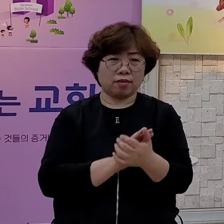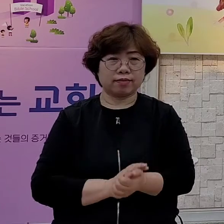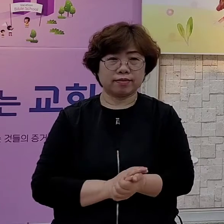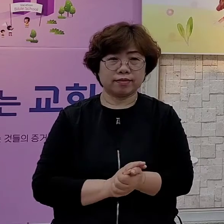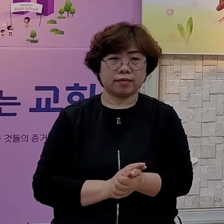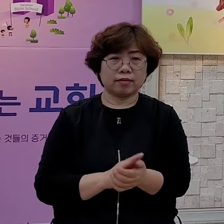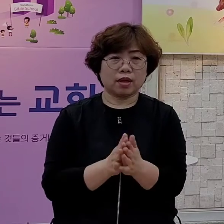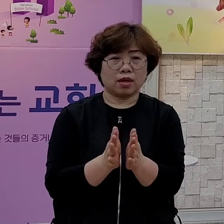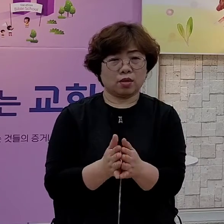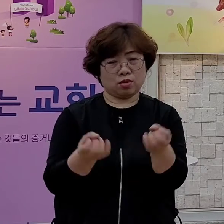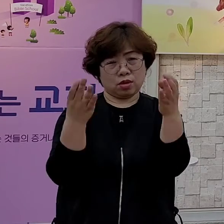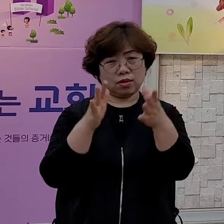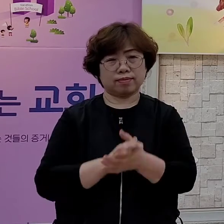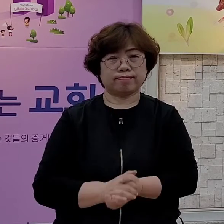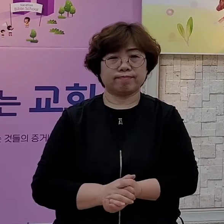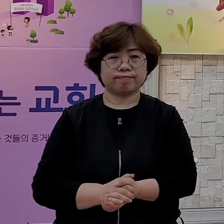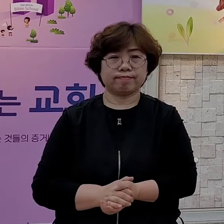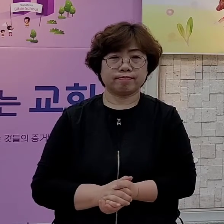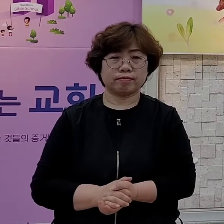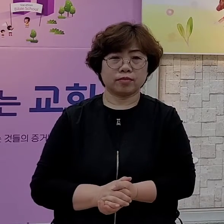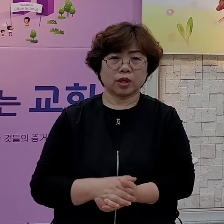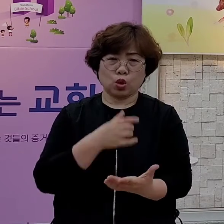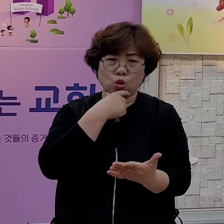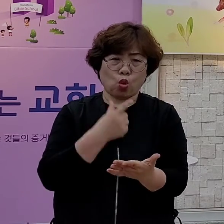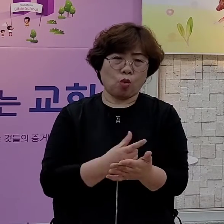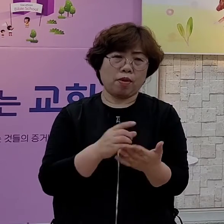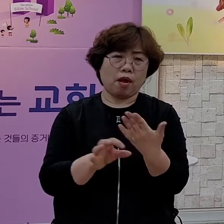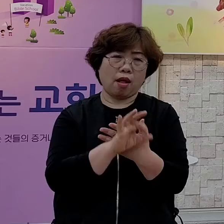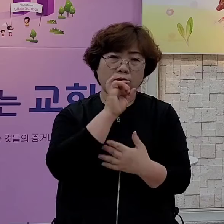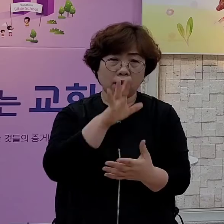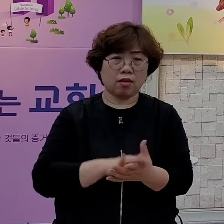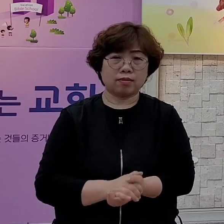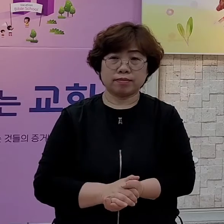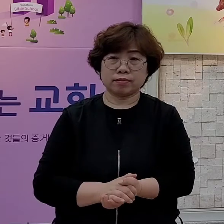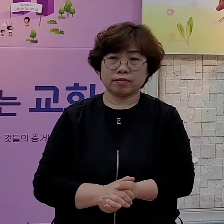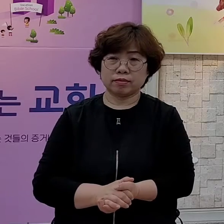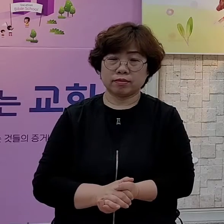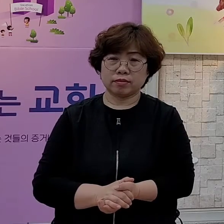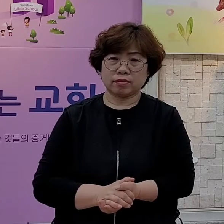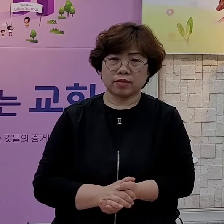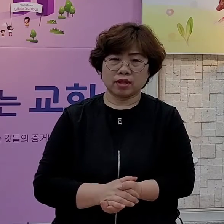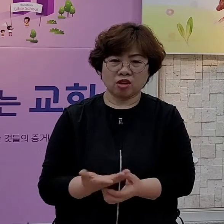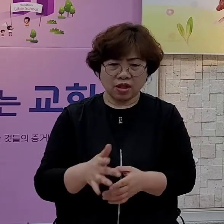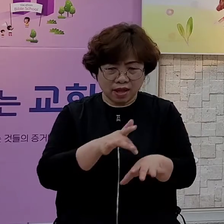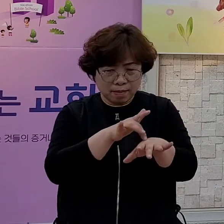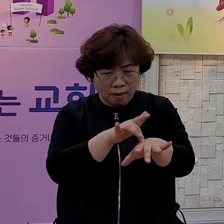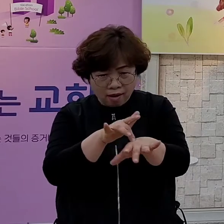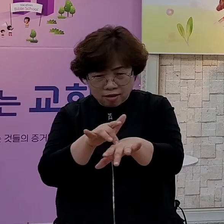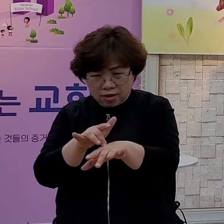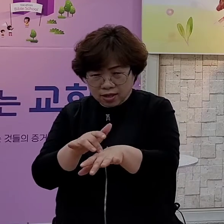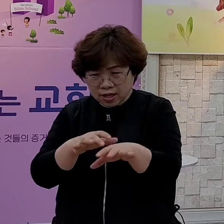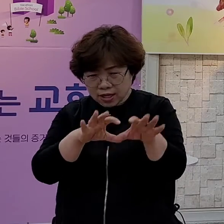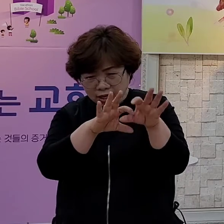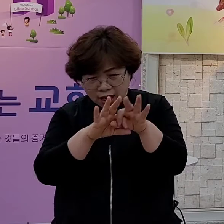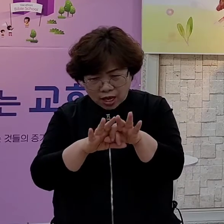할렐루야. 아멘. 속으면 안 된다. 자꾸 마귀는 누구